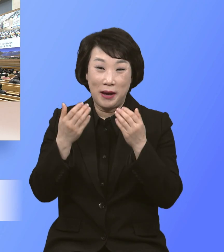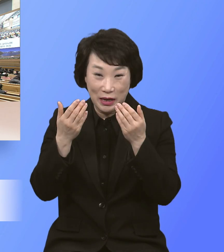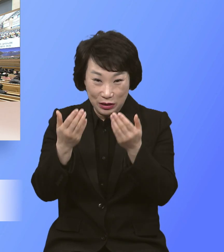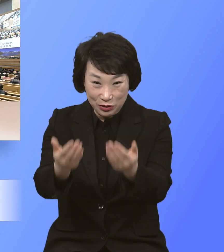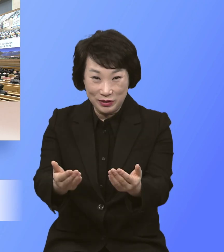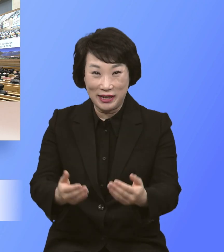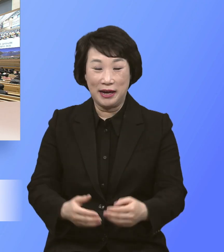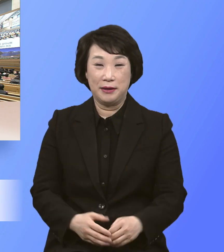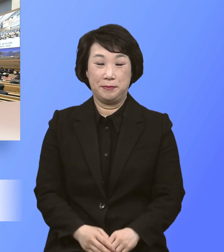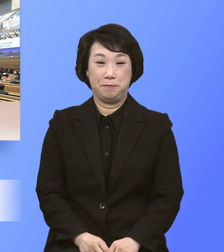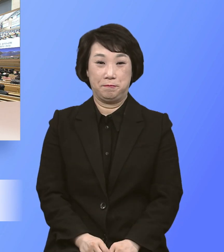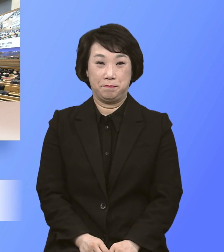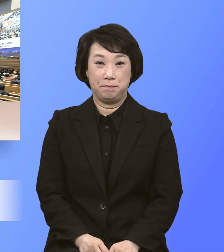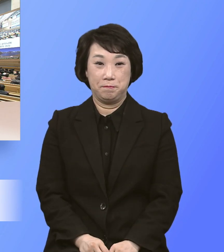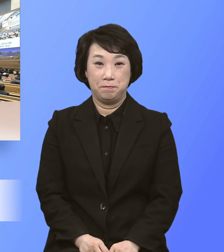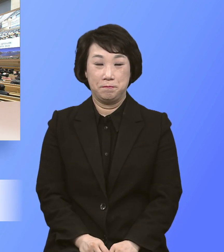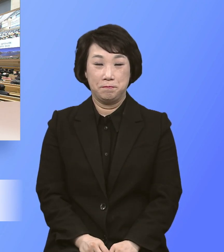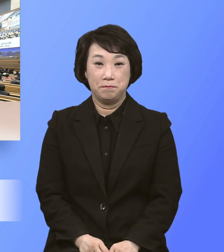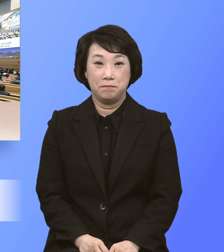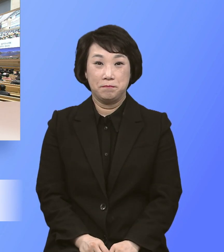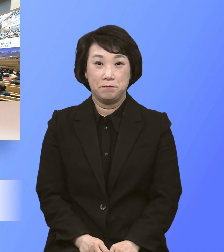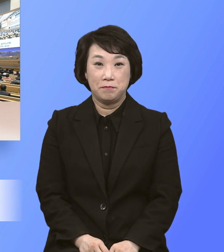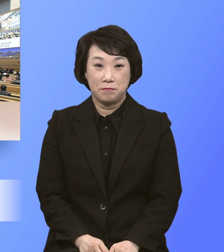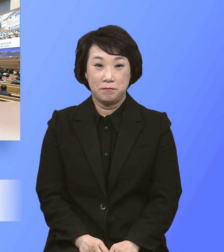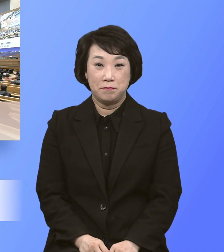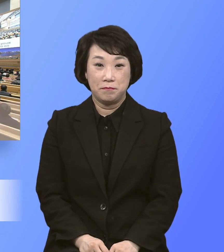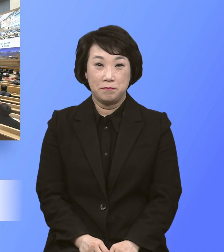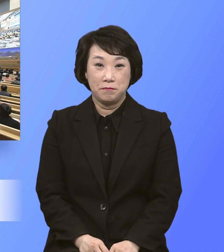가난한 자에게 복음이 전파된다 하라.